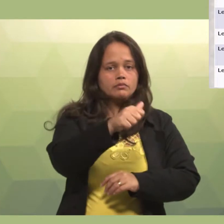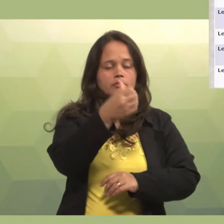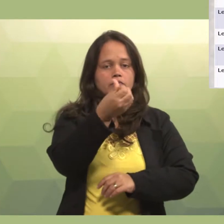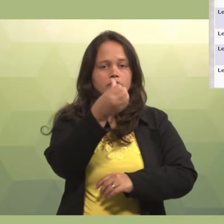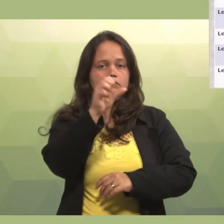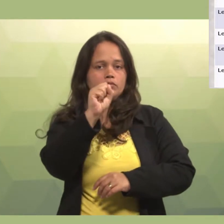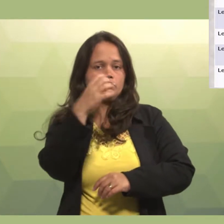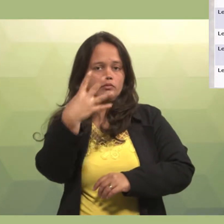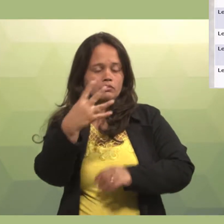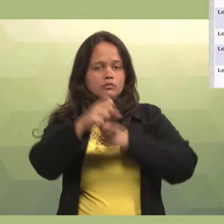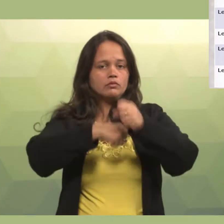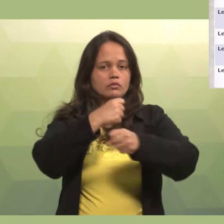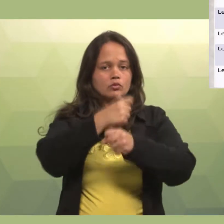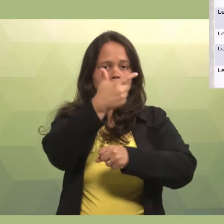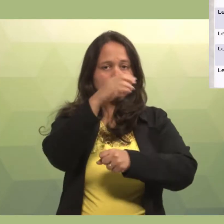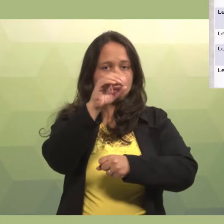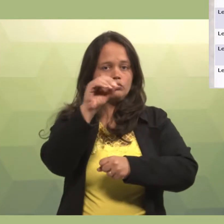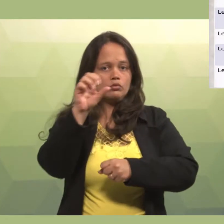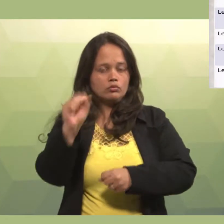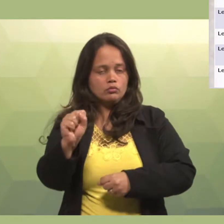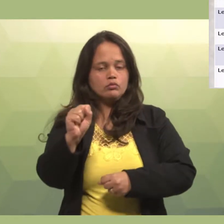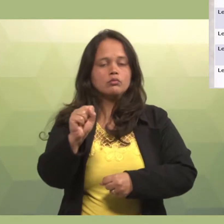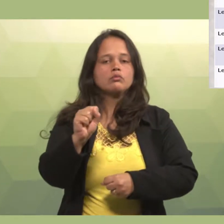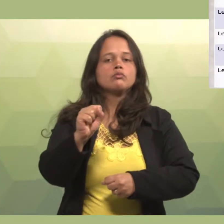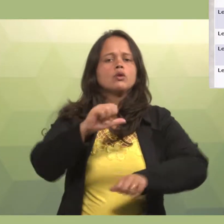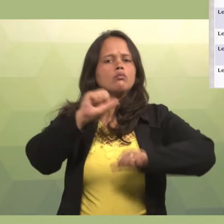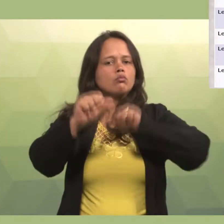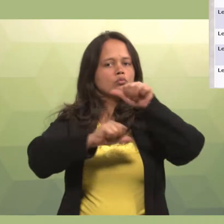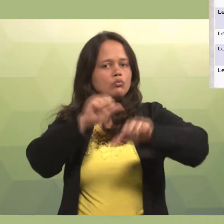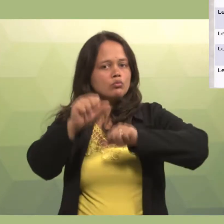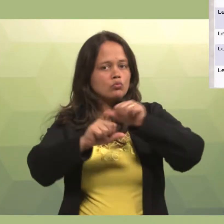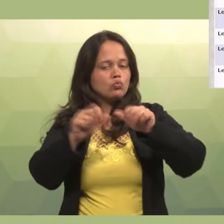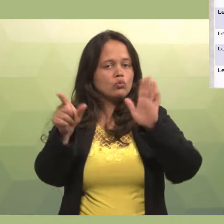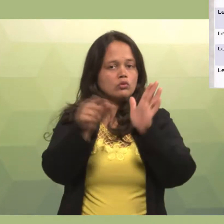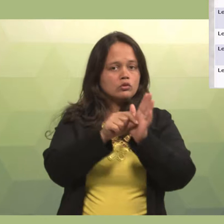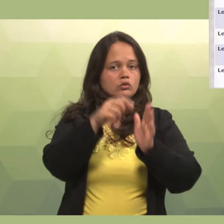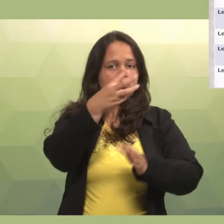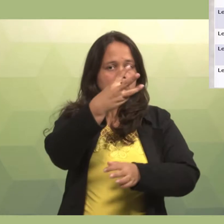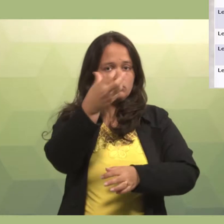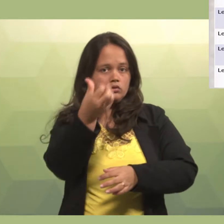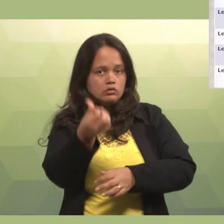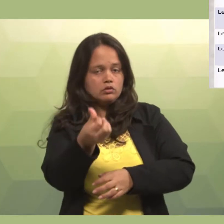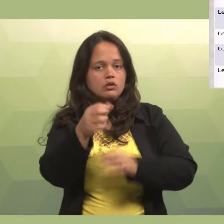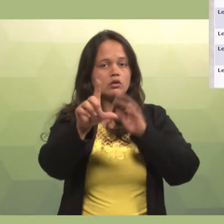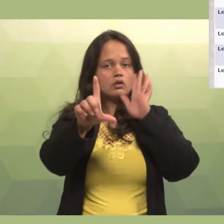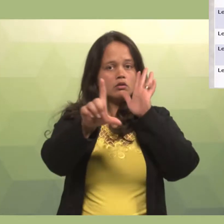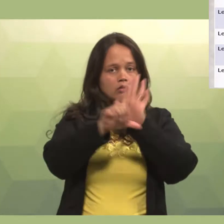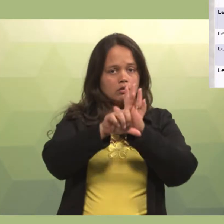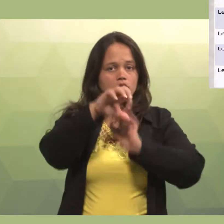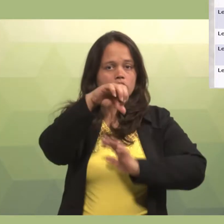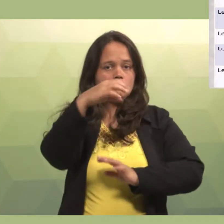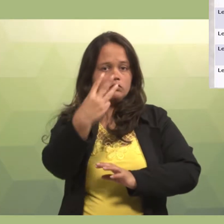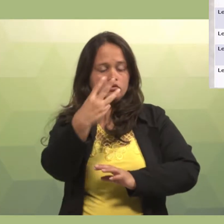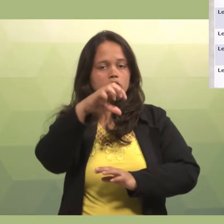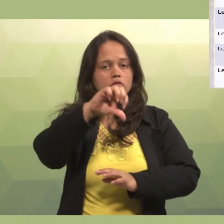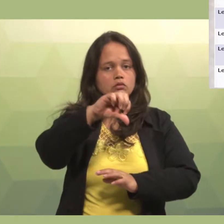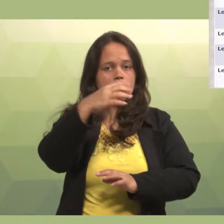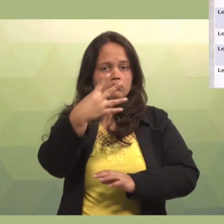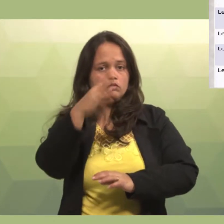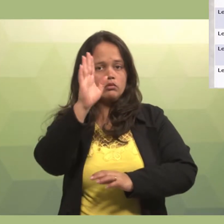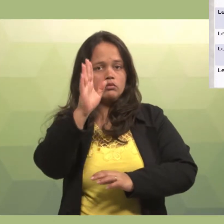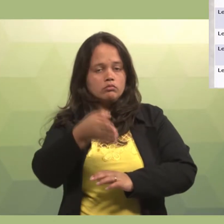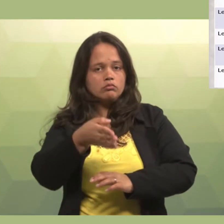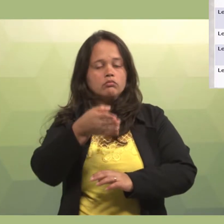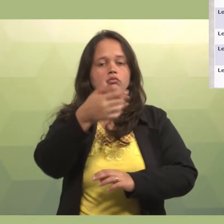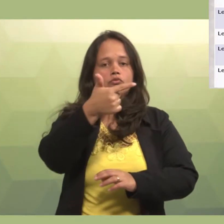Lei 93/94, de 20 de dezembro de 1996, para incluir a filosofia e a sociologia